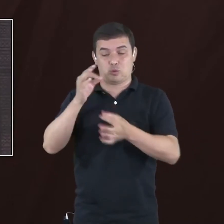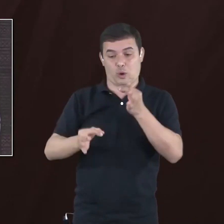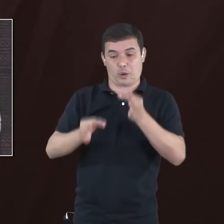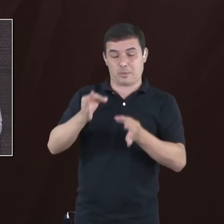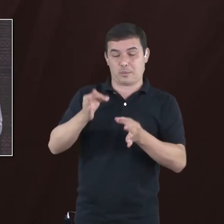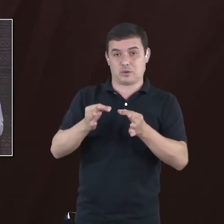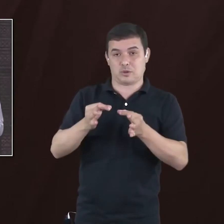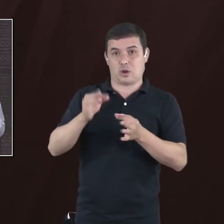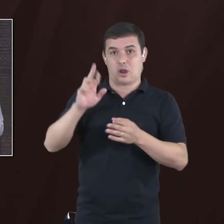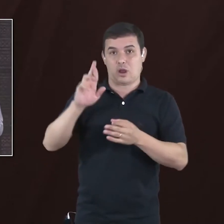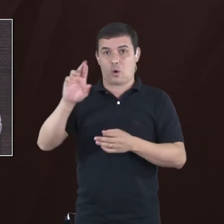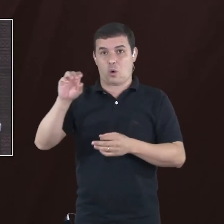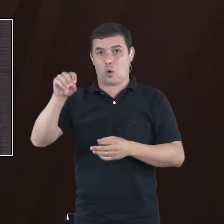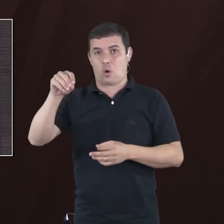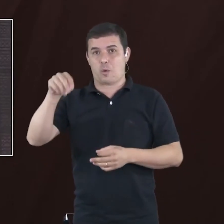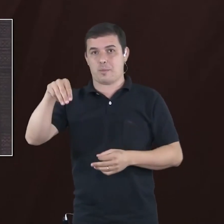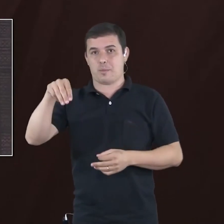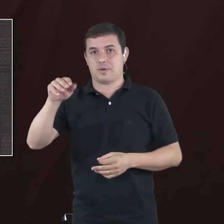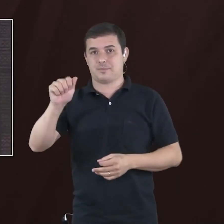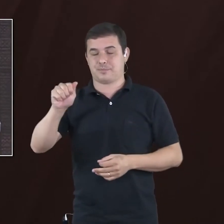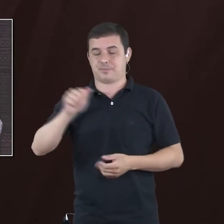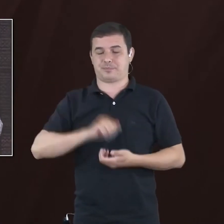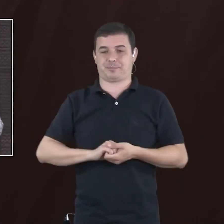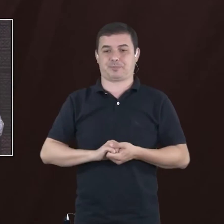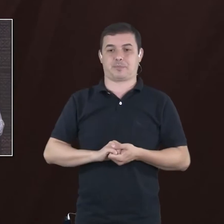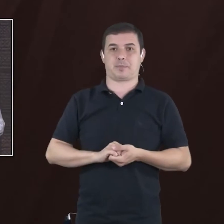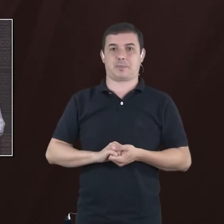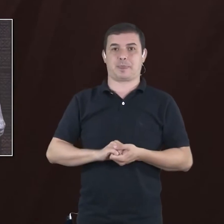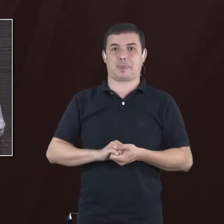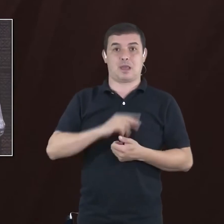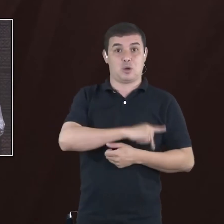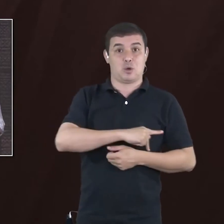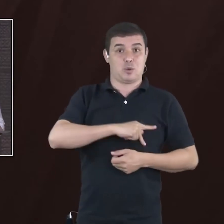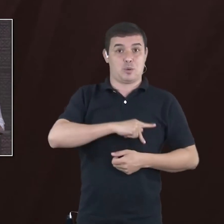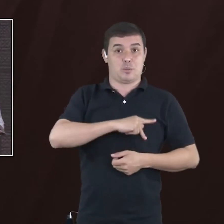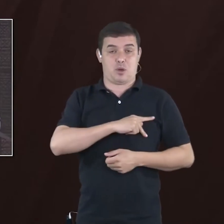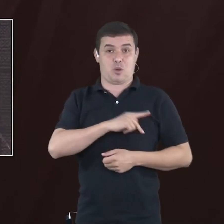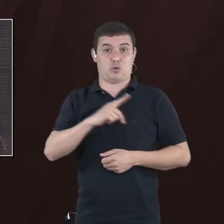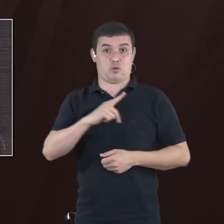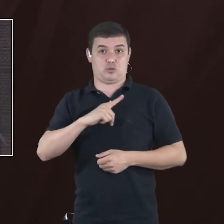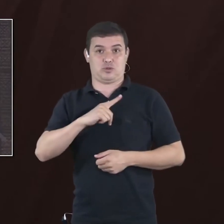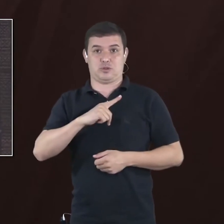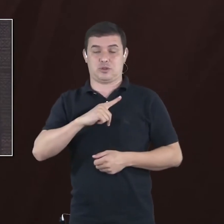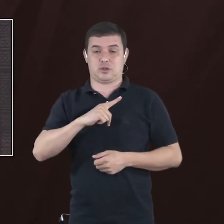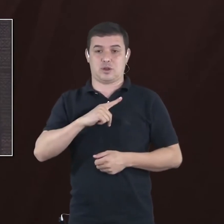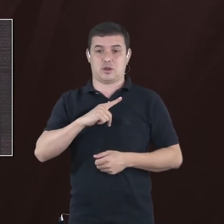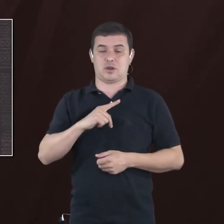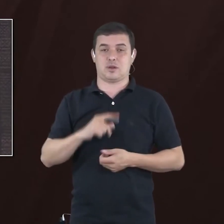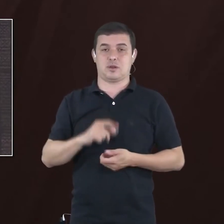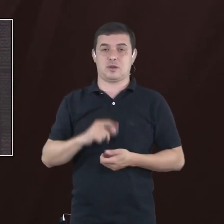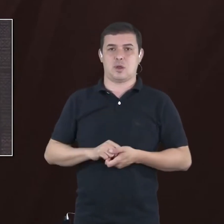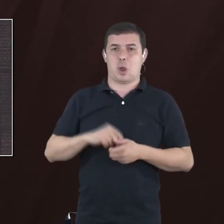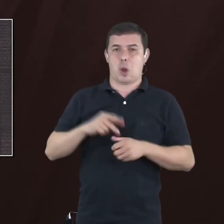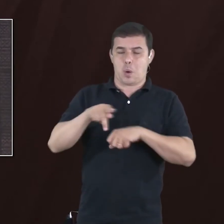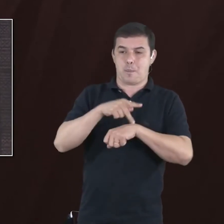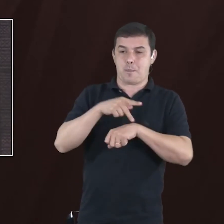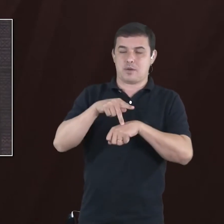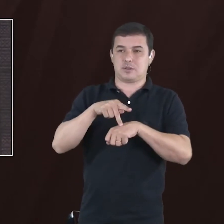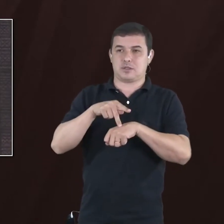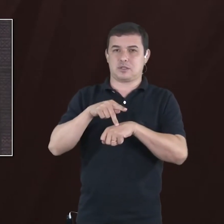E pelo fato de Paulo ter a cidadania romana, Paulo